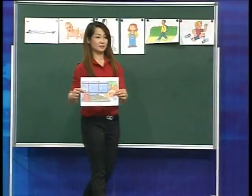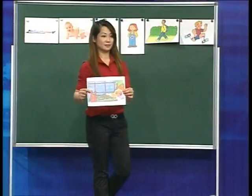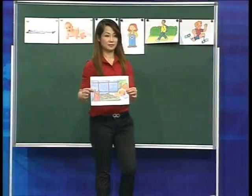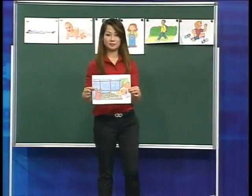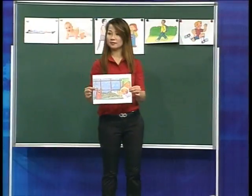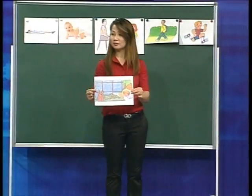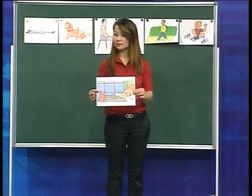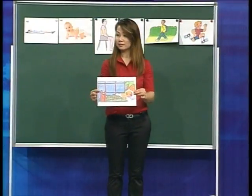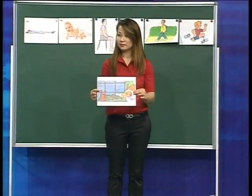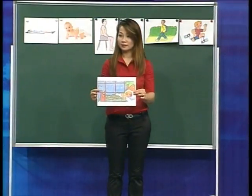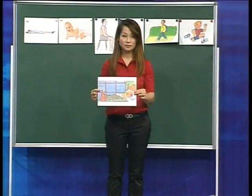Chúng ta hãy quan sát bức tranh tiếp theo nhé